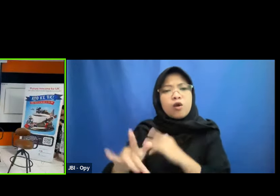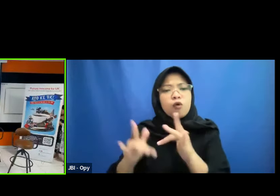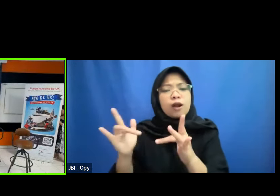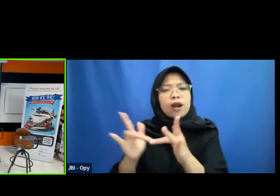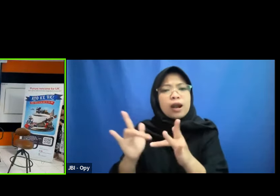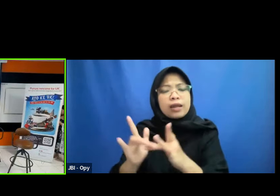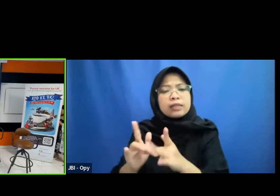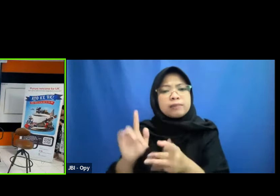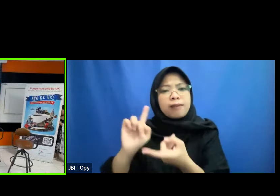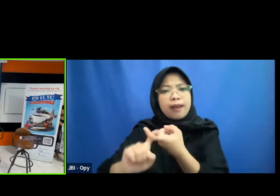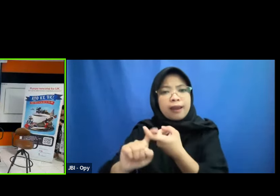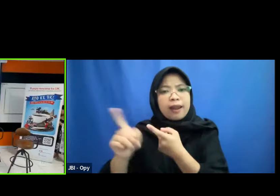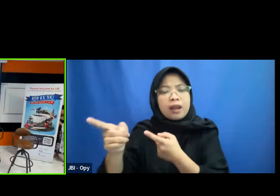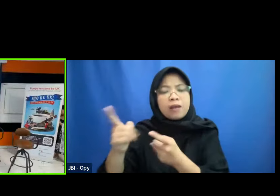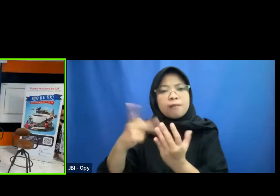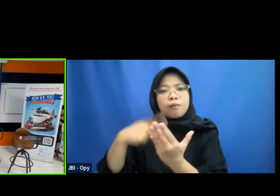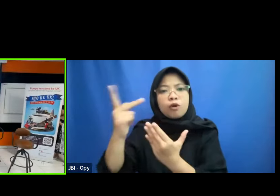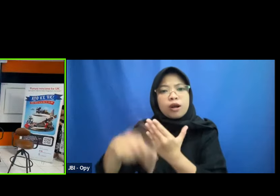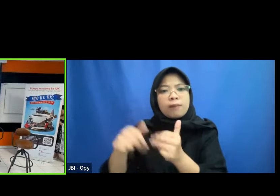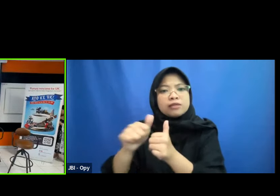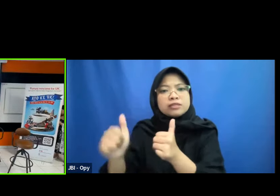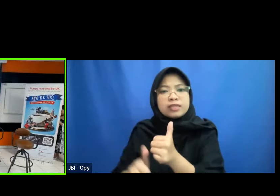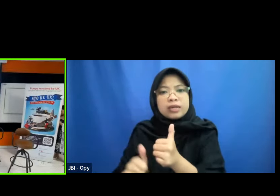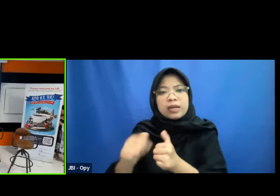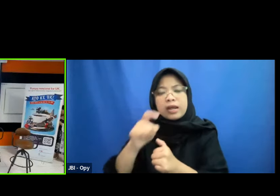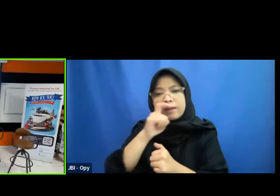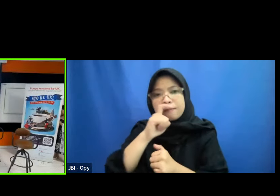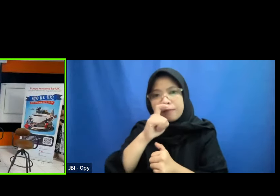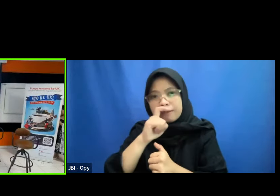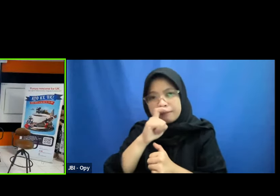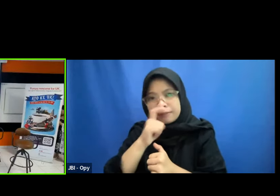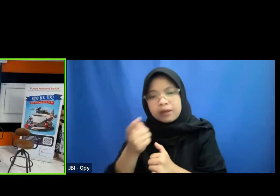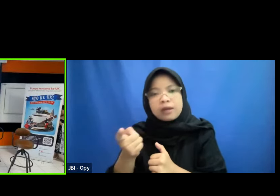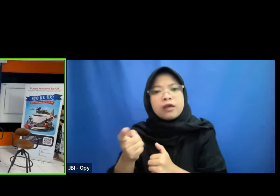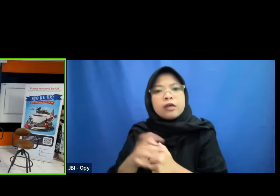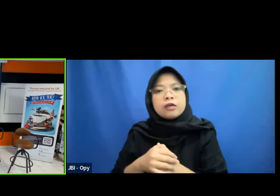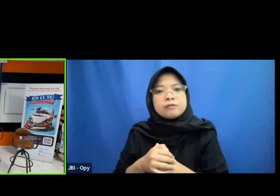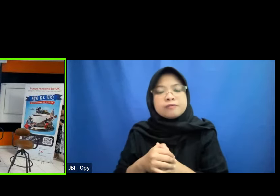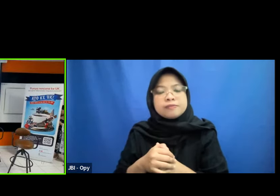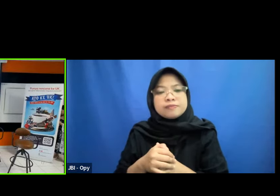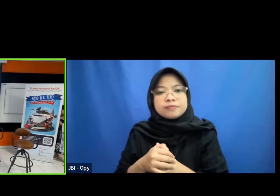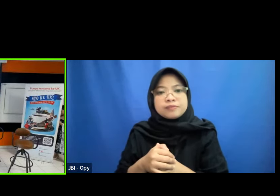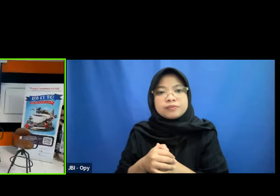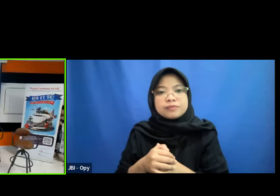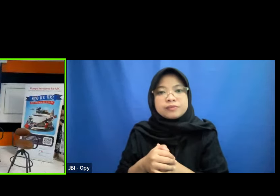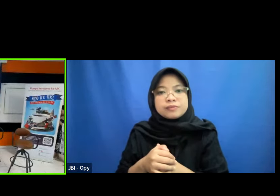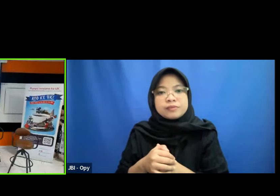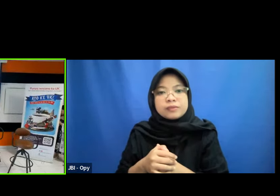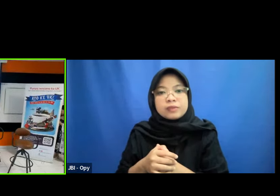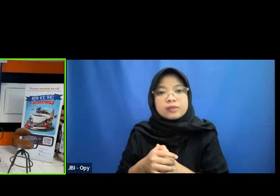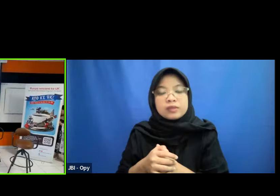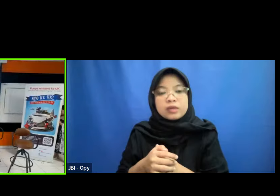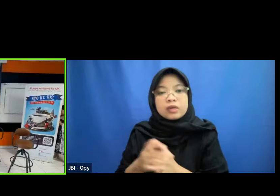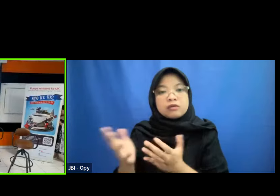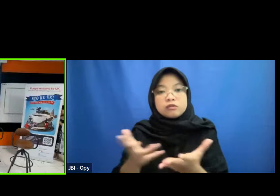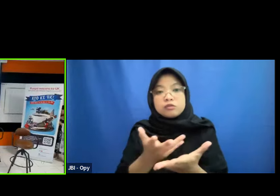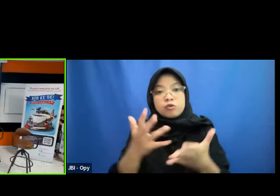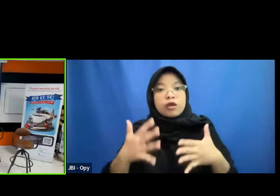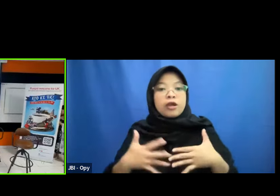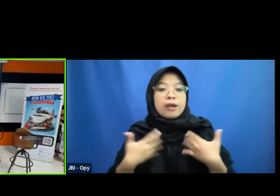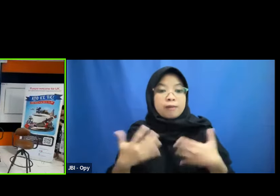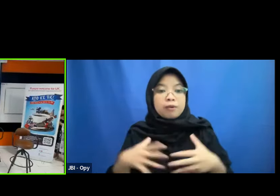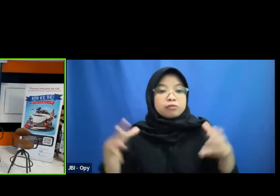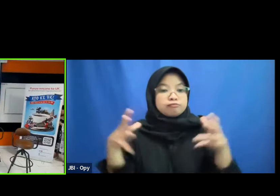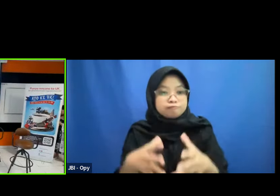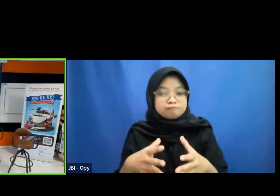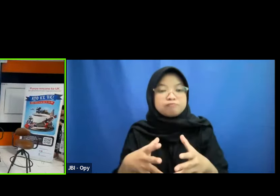eh Shing program assist dan ada pakckner Head of Shing scholarship jadi eh we are very happy to see you